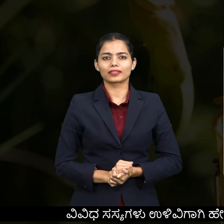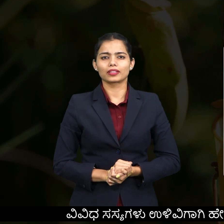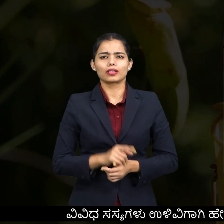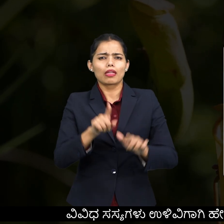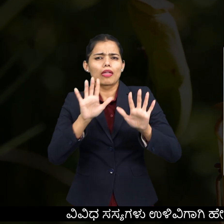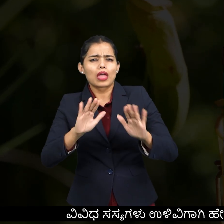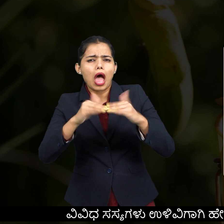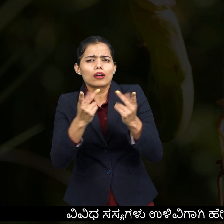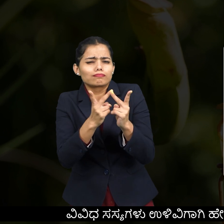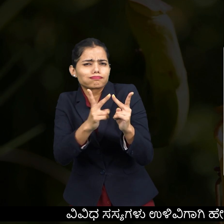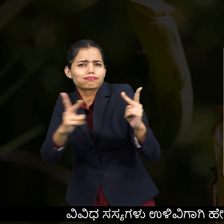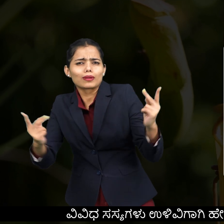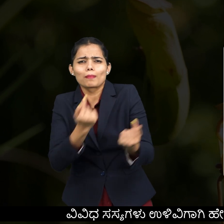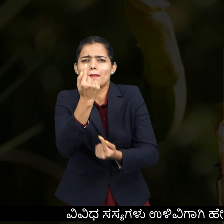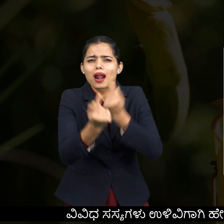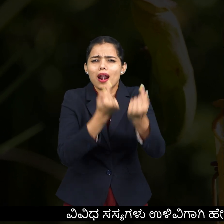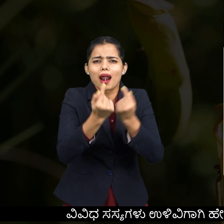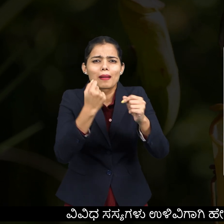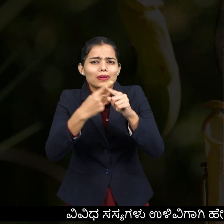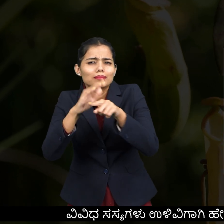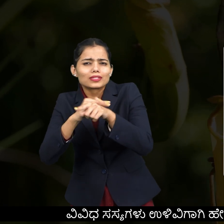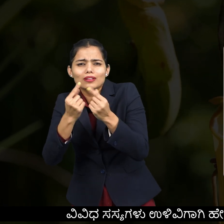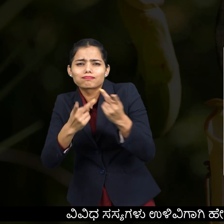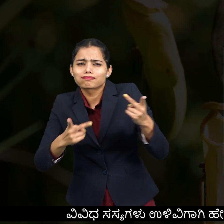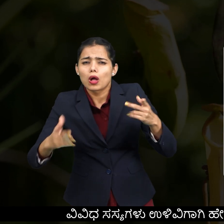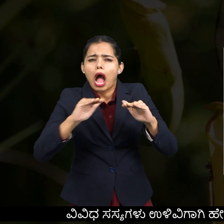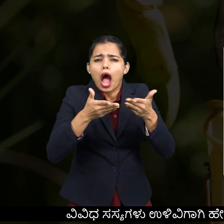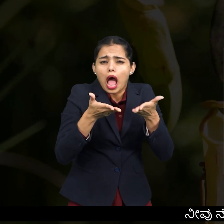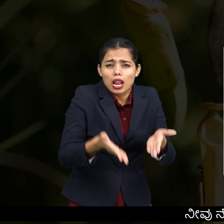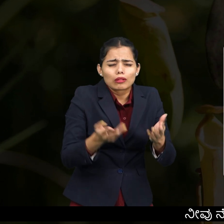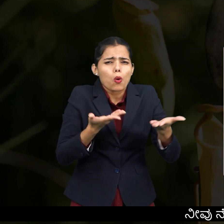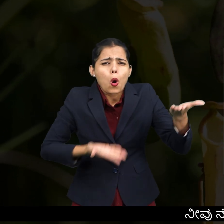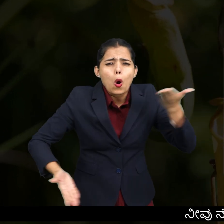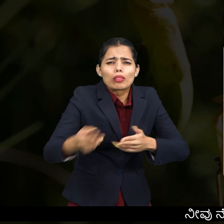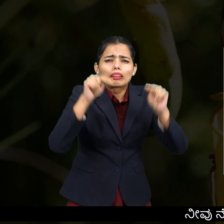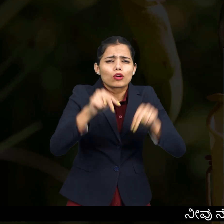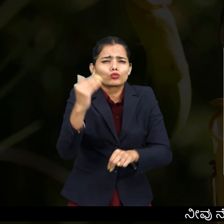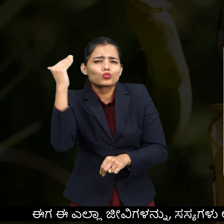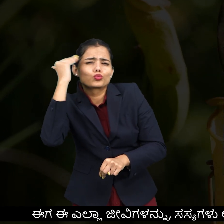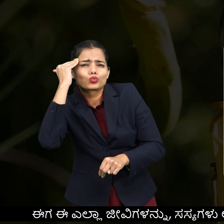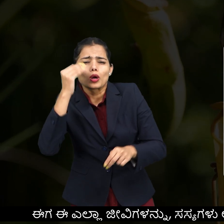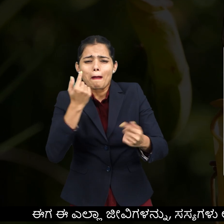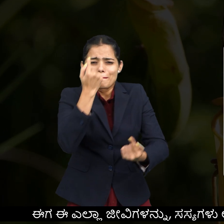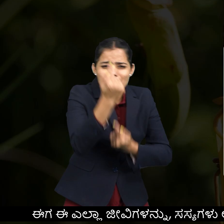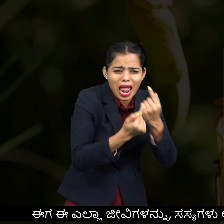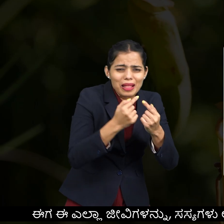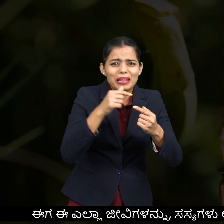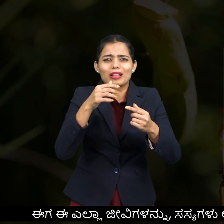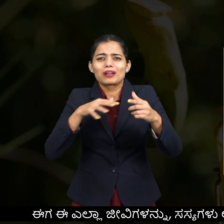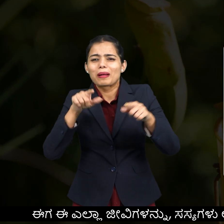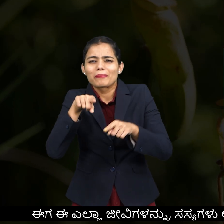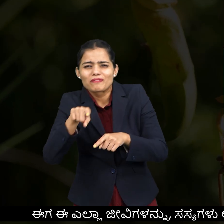ವಿವಿಧ ಸಸ್ಯಗಳು ಉಳಿವಿಗಾಗಿ ಹೇಗೆ ಹೊಂದಿಕೊಳ್ಳುತ್ತವೆ ಎಂಬುದನ್ನು ನೀವು ನೋಡಿದ್ದೀರಿ. ಈಗ ಈ